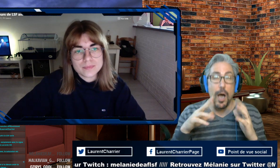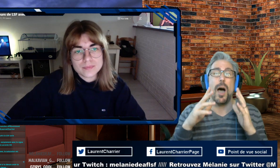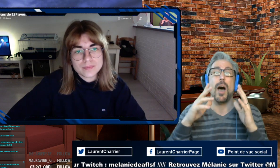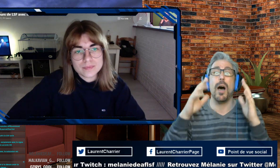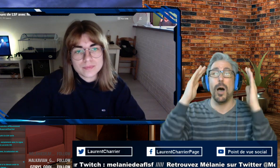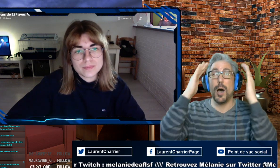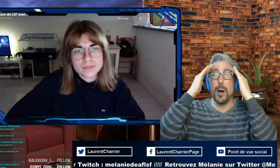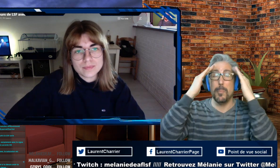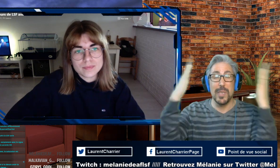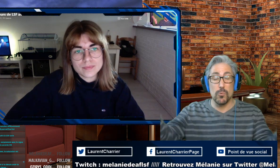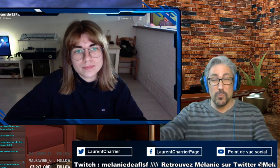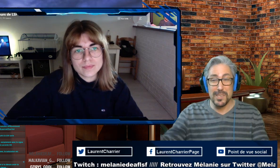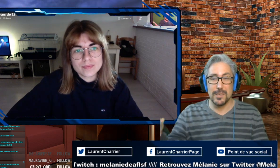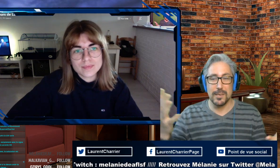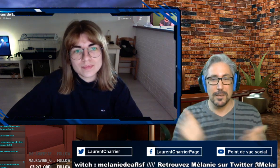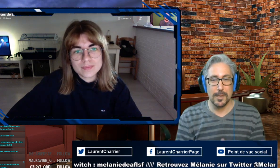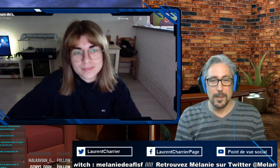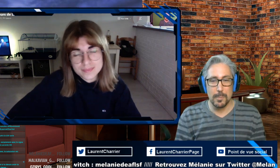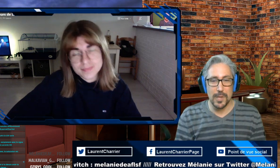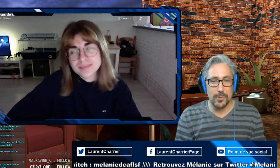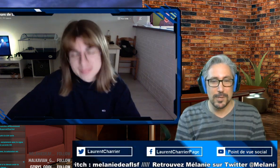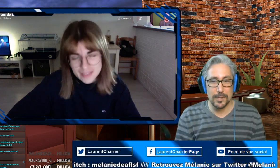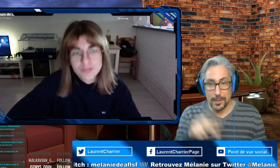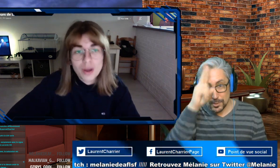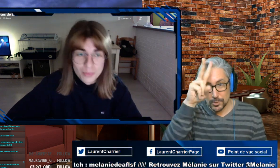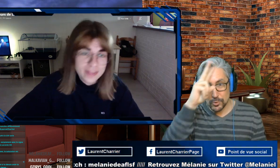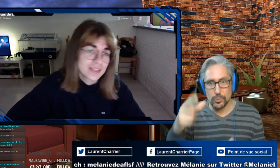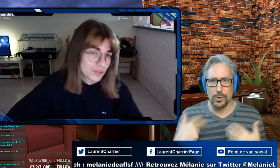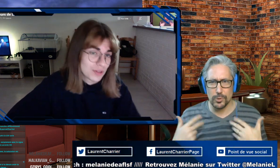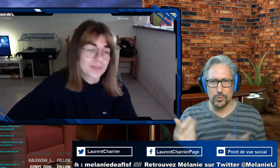on comprend. Mais oui. Mais oui,